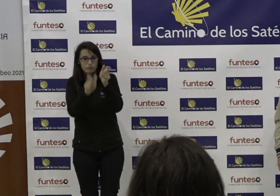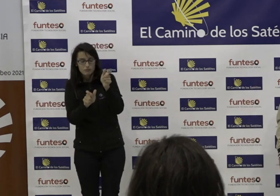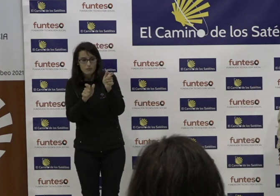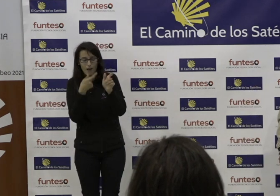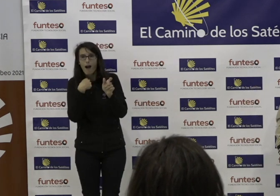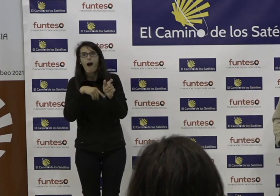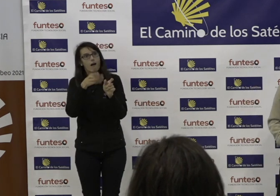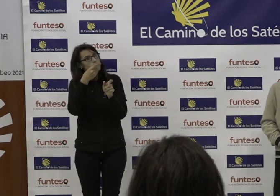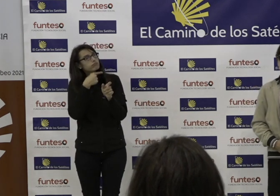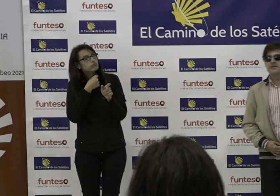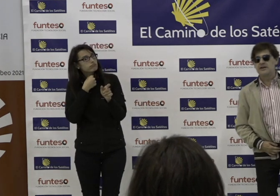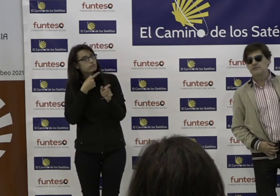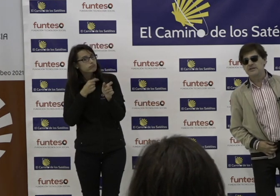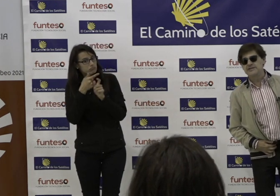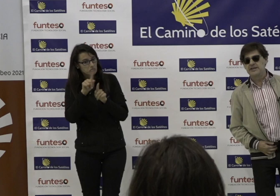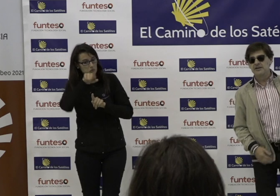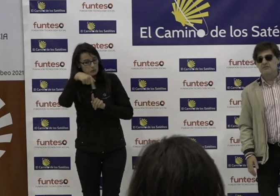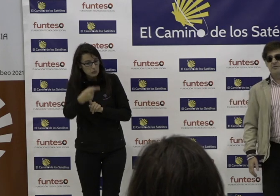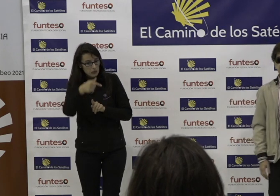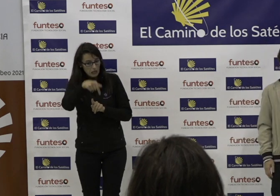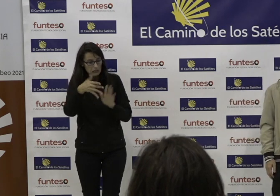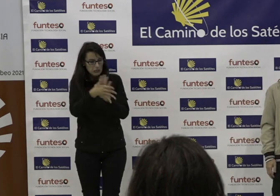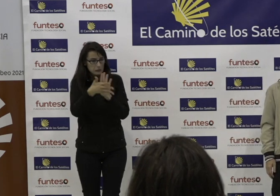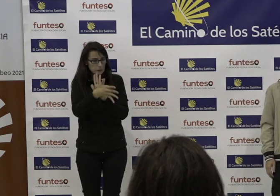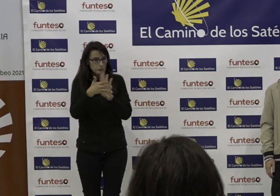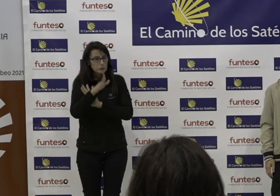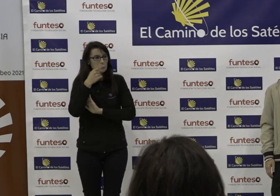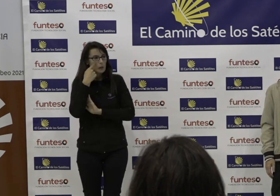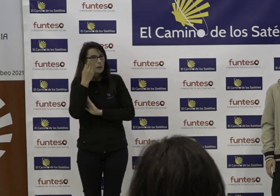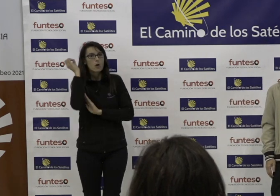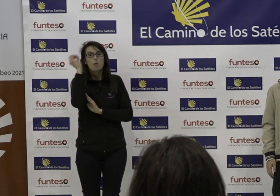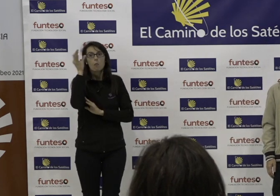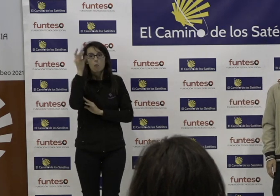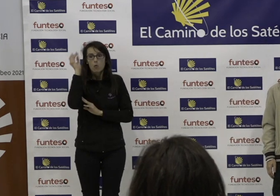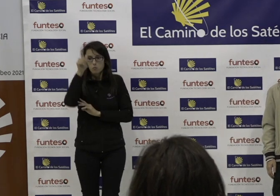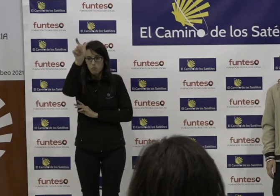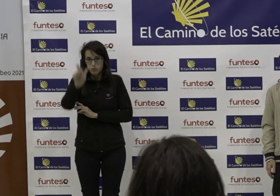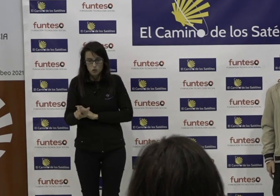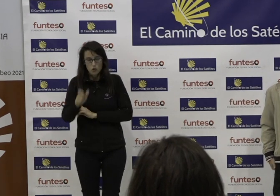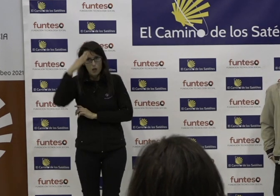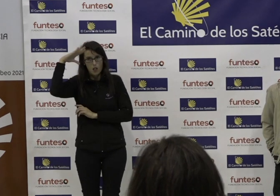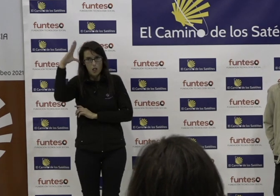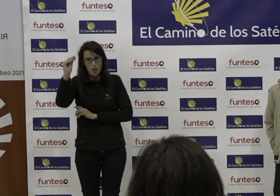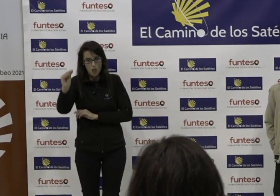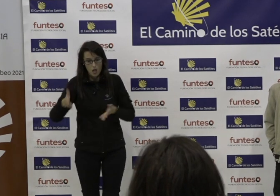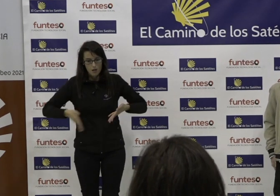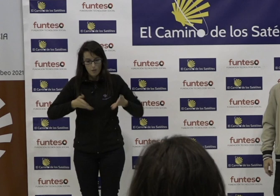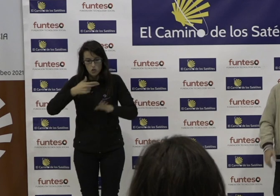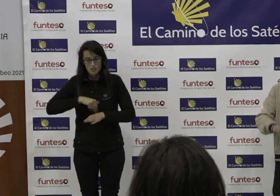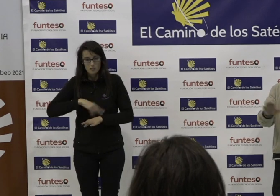dijo, de momento, aparte de cosas que hagamos en este, vamos a buscarte ponentes de lujo, ponentes que puedan hacer eso